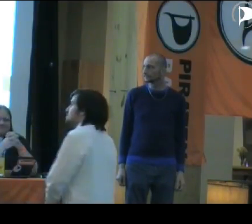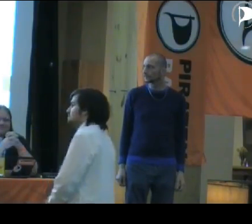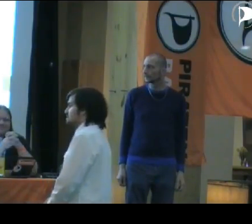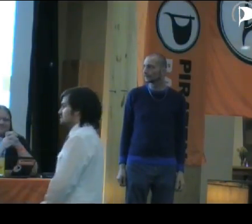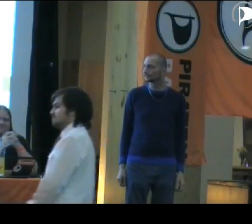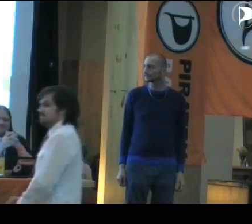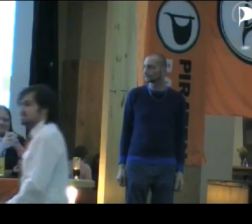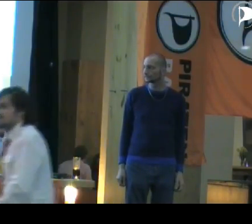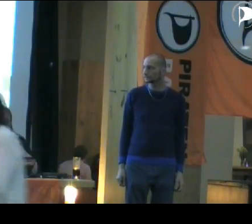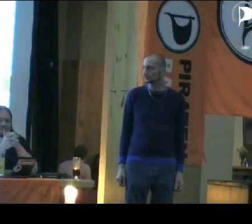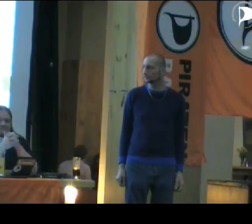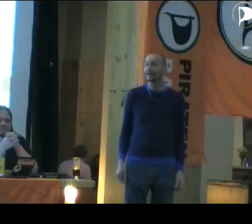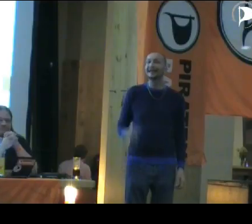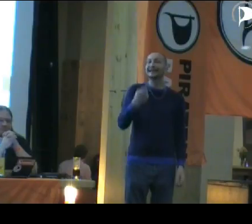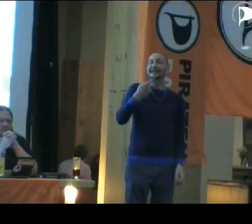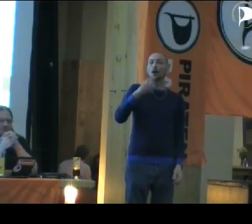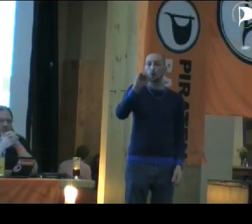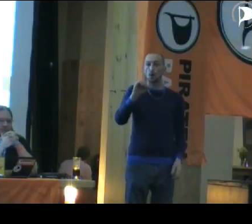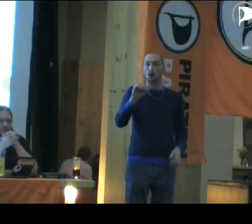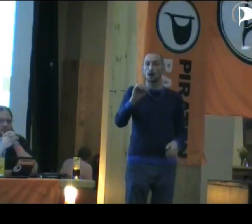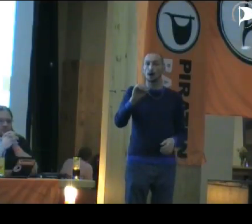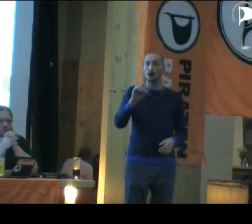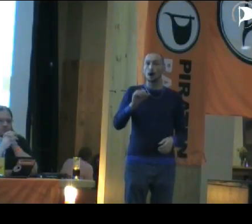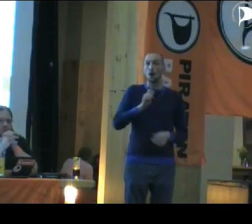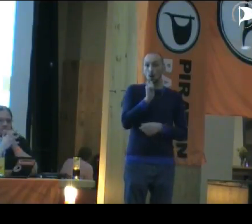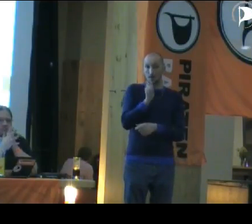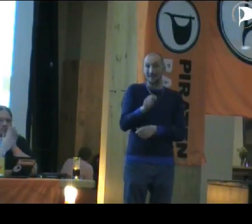es gab es im vergleich zum ersten